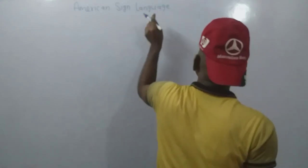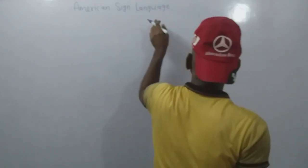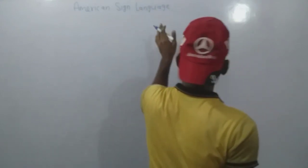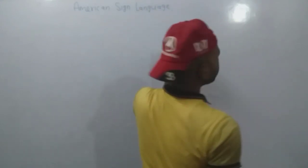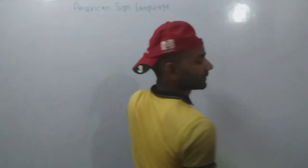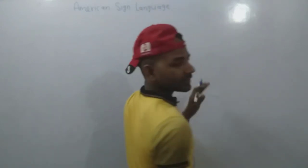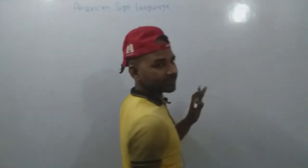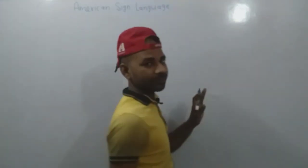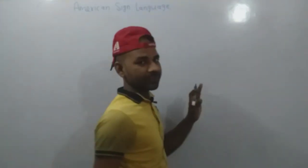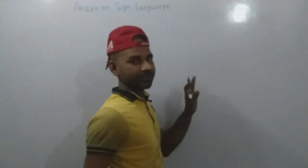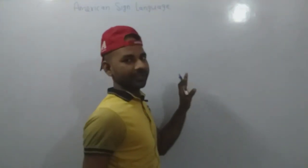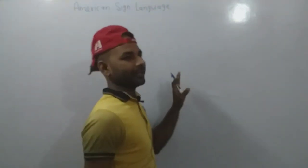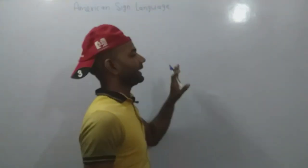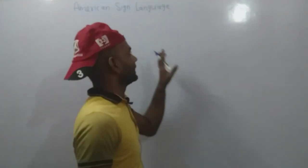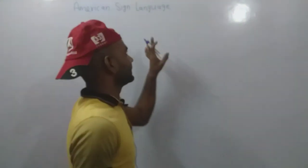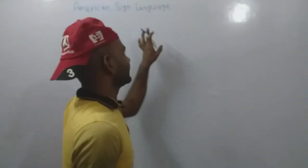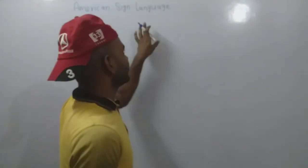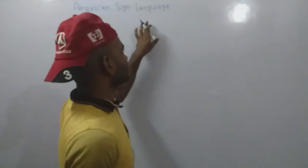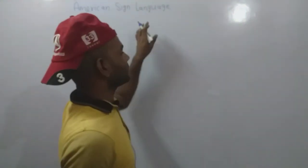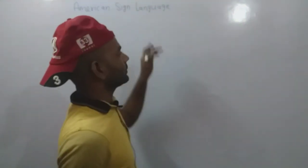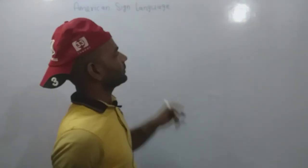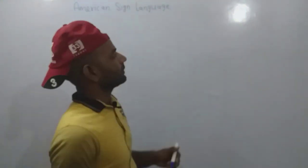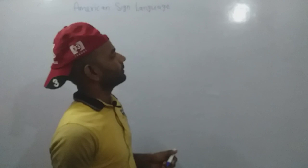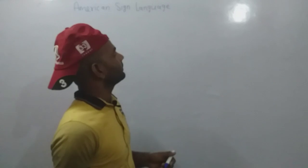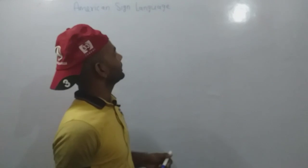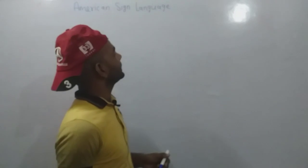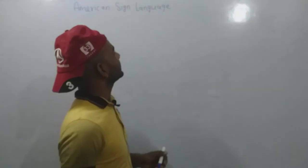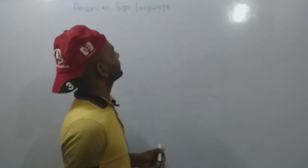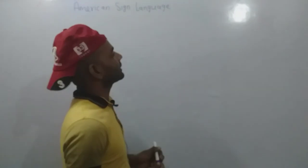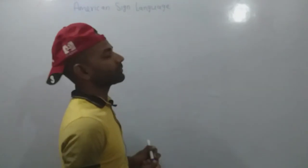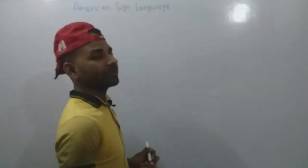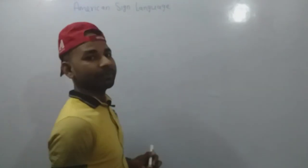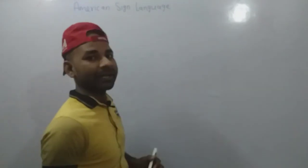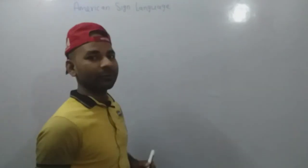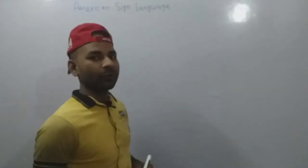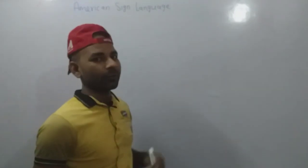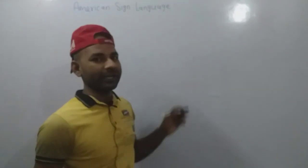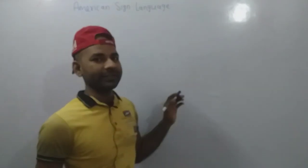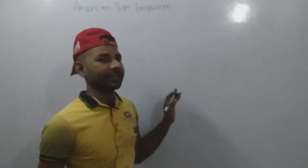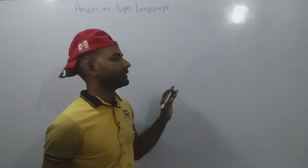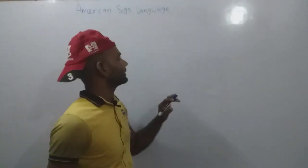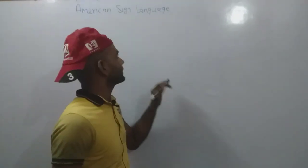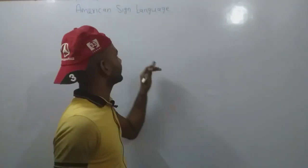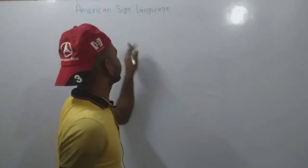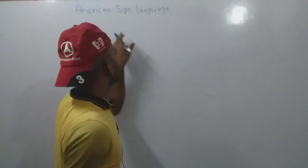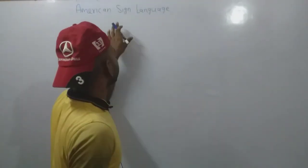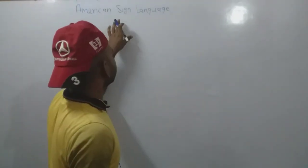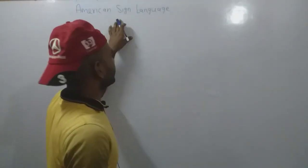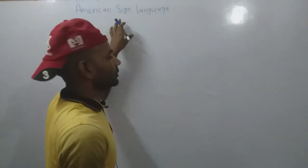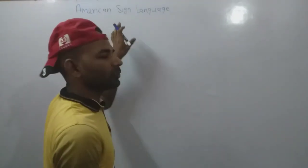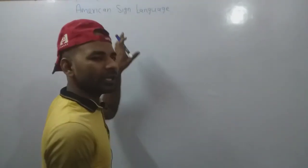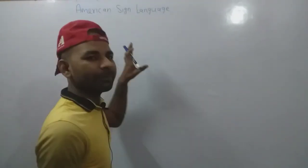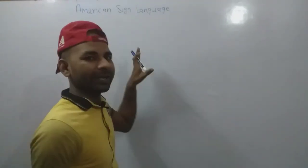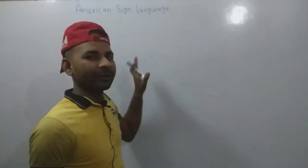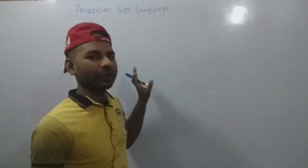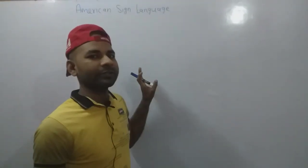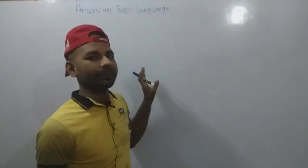एकदम सेम चीज ही है। जैसे इसको इसी के माध्यम से बहरे लोगों को इंग्लिश सिखाई जाती है और जरूरी नहीं बहरे लोग ही इसका प्रयोग